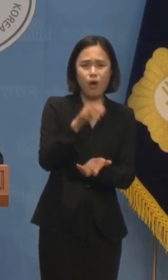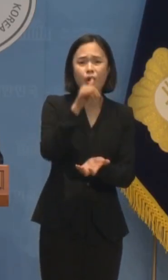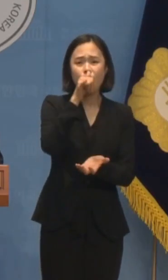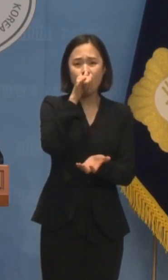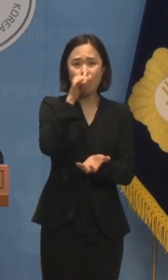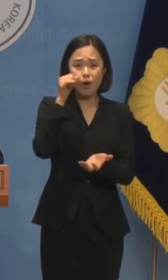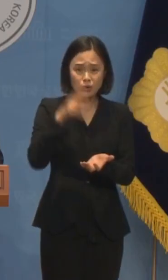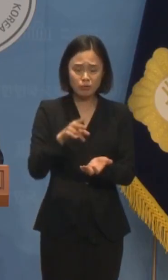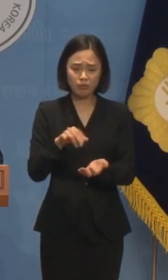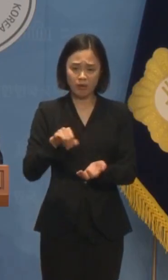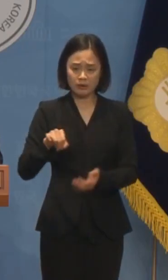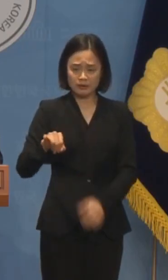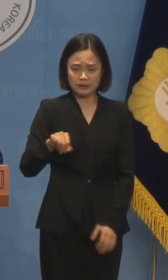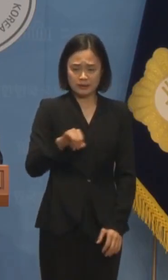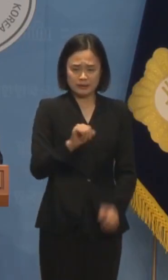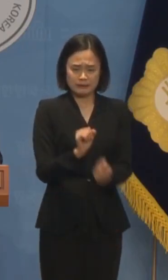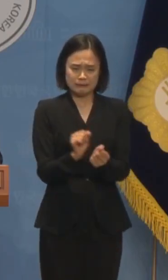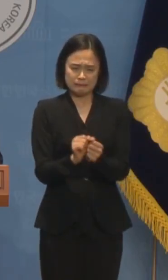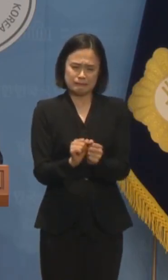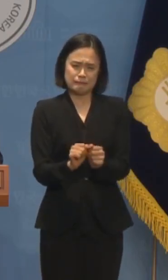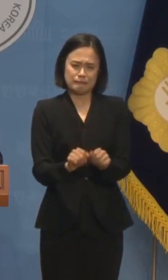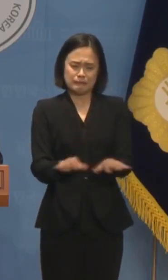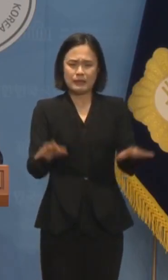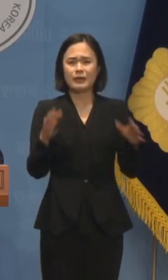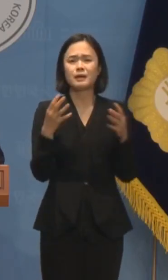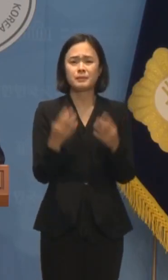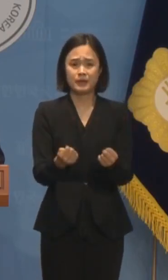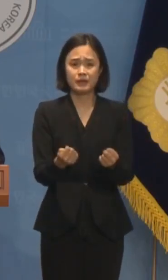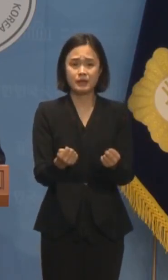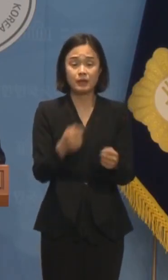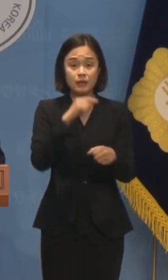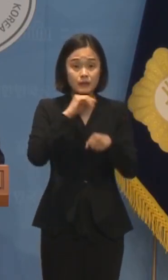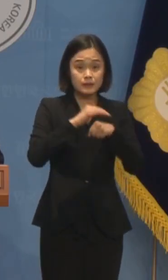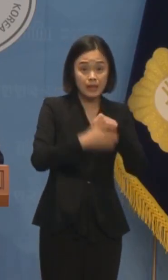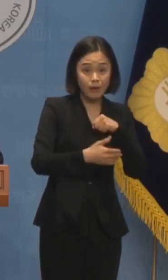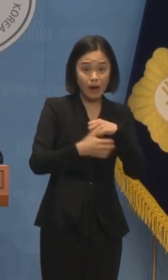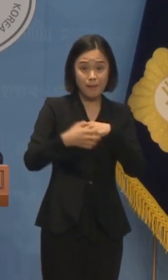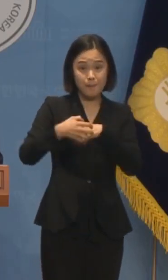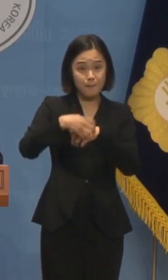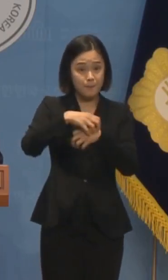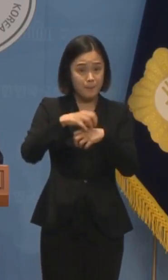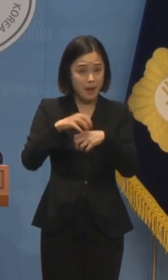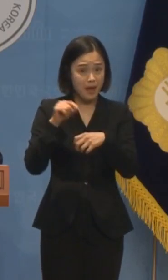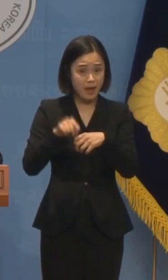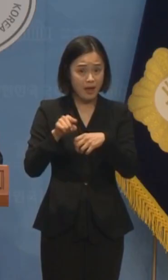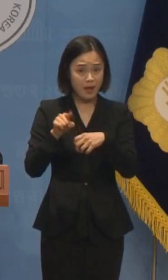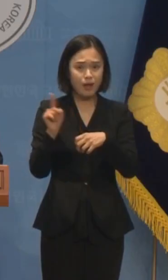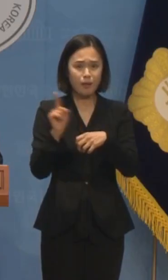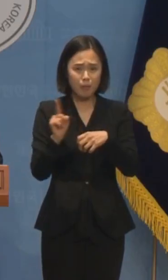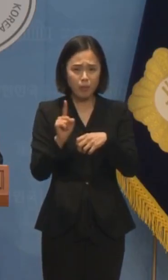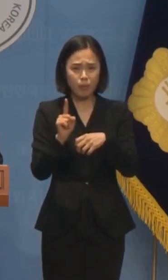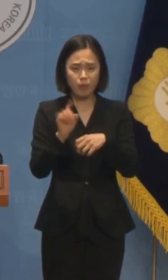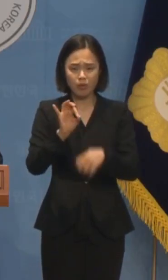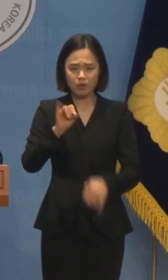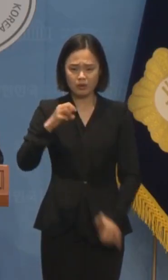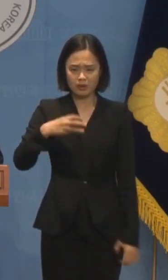창궐했습니다. 가수인 사과, 배 경우 일소 피해로 막대한 타격을